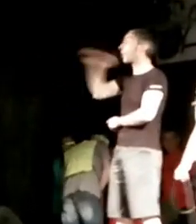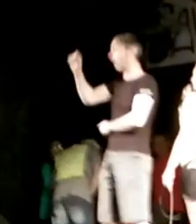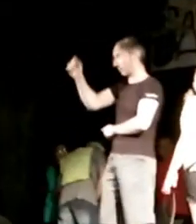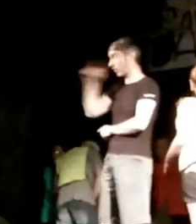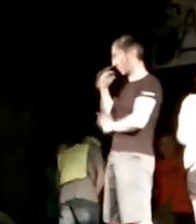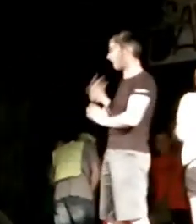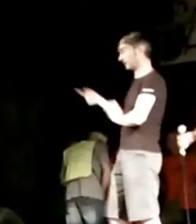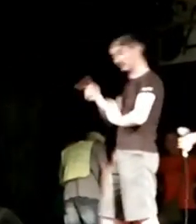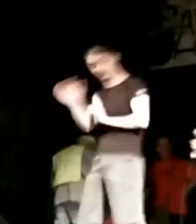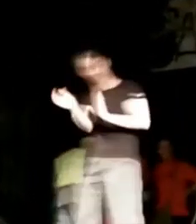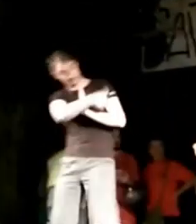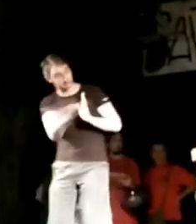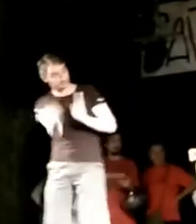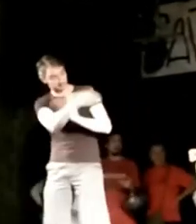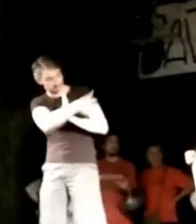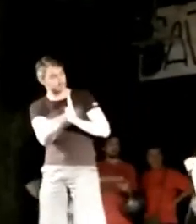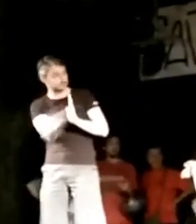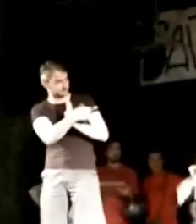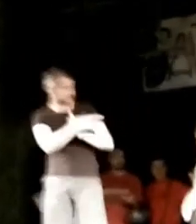t'ho trobaràs.